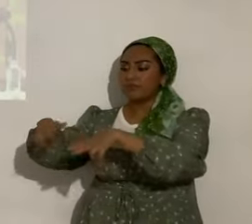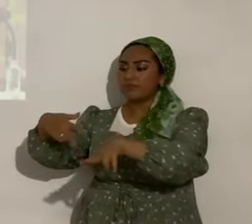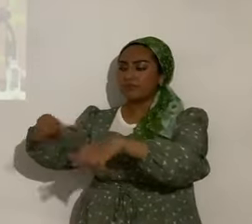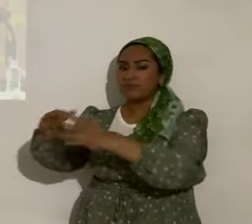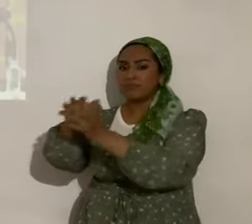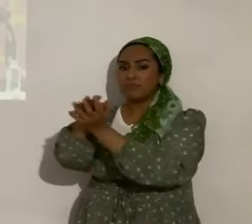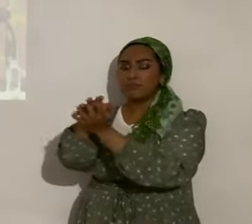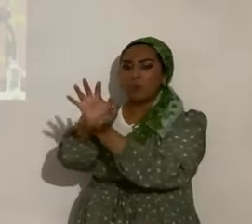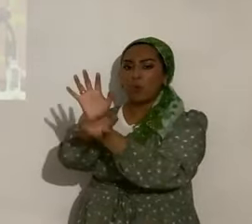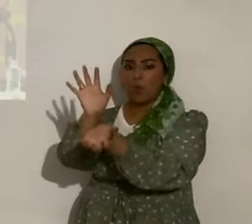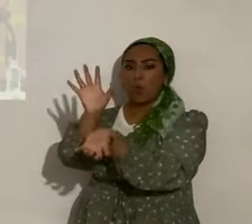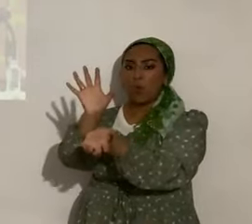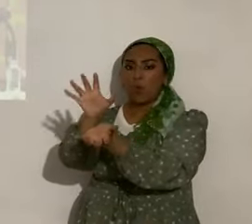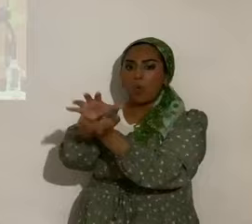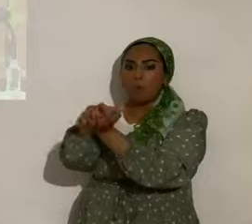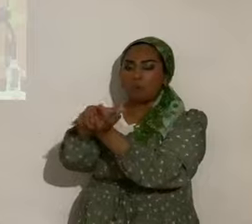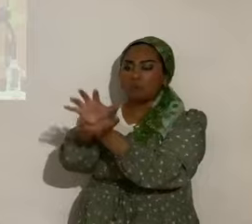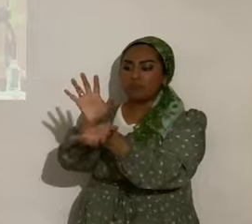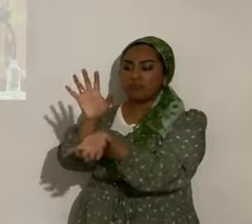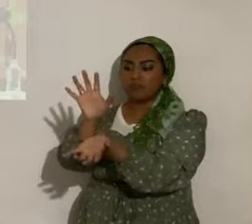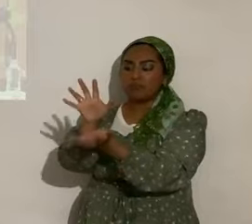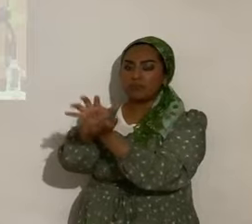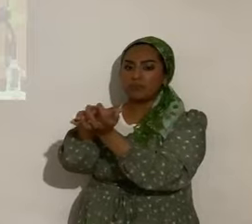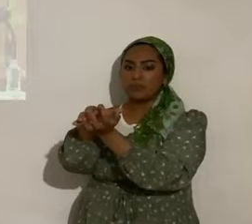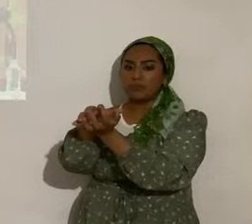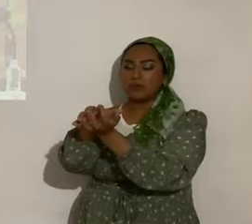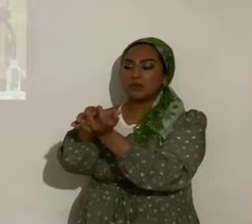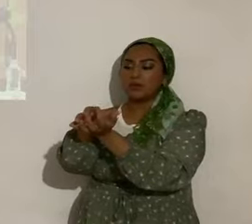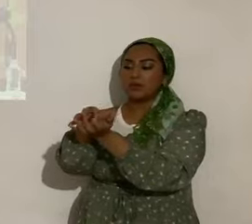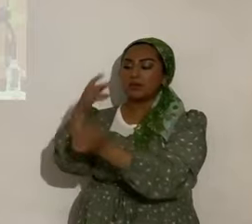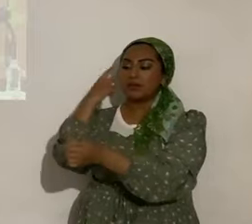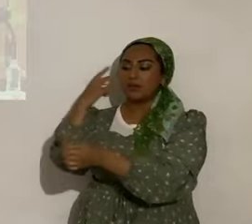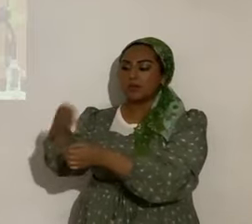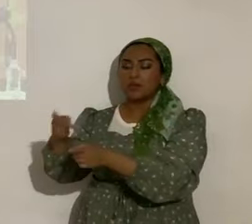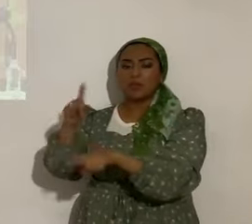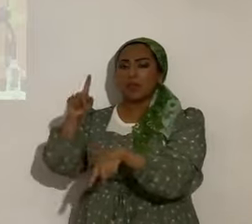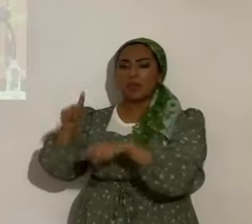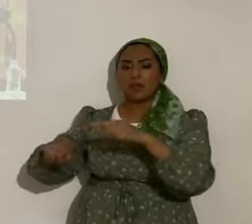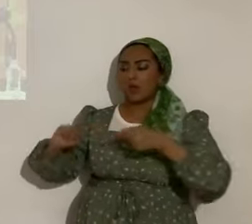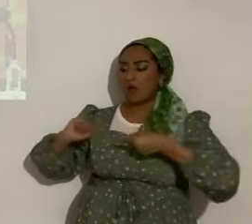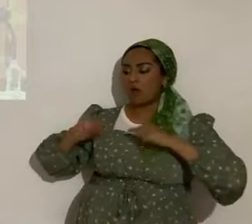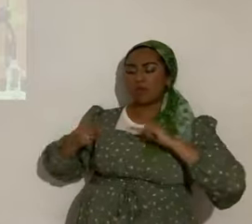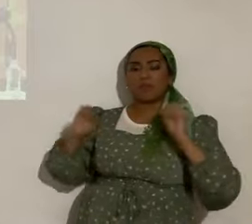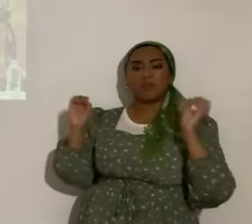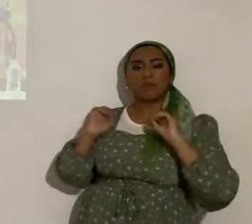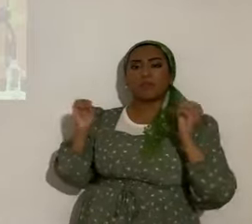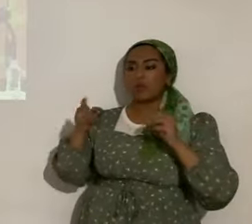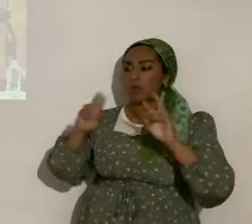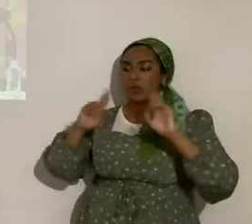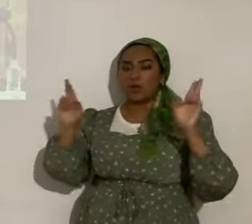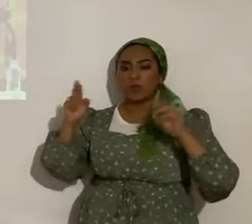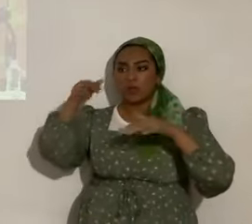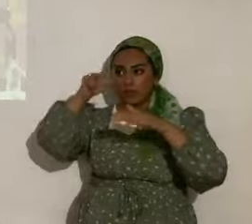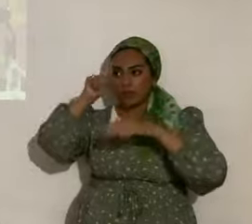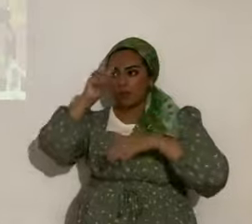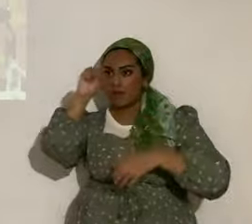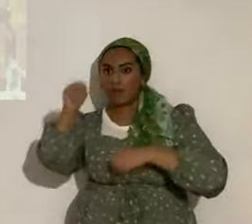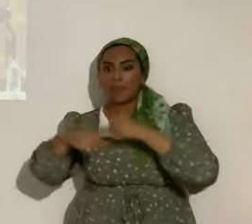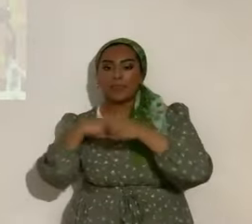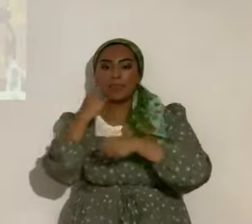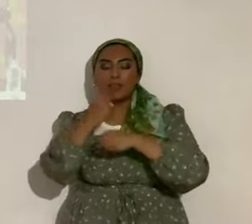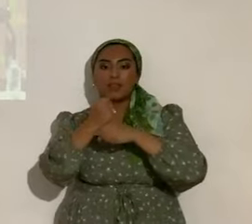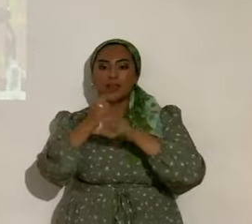abriendo sus fauces, su boca, sus fauces, ¿sí? Pero no te puede hacer ningún daño, porque ya es el milenio. En el nombre bendito de